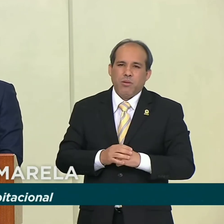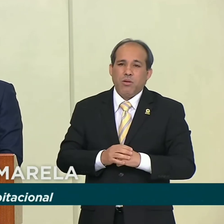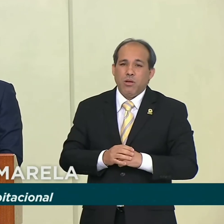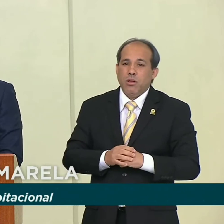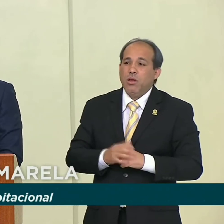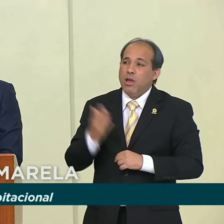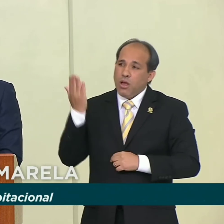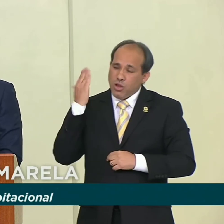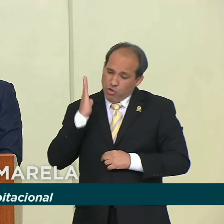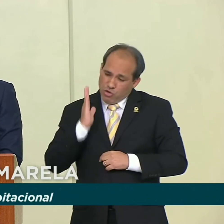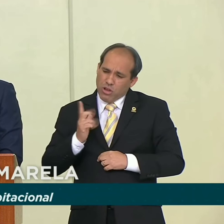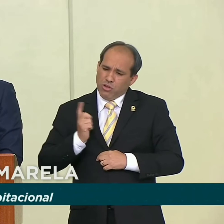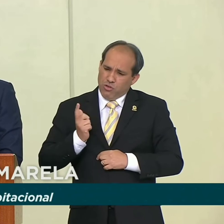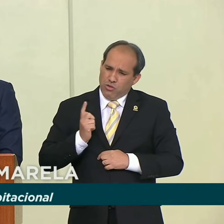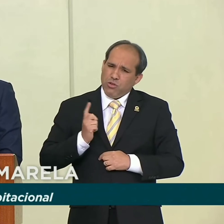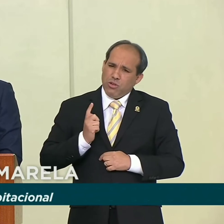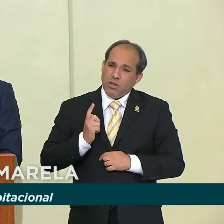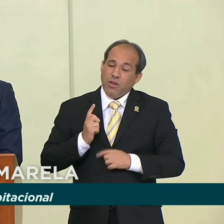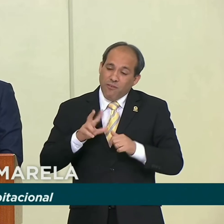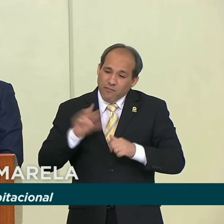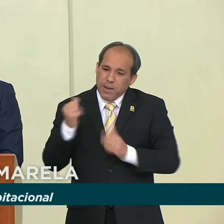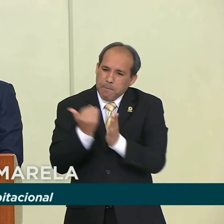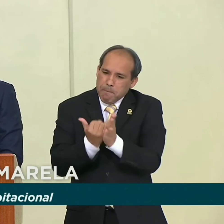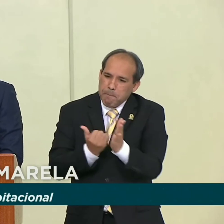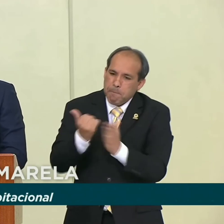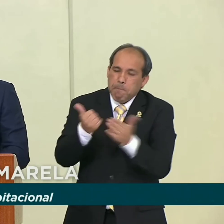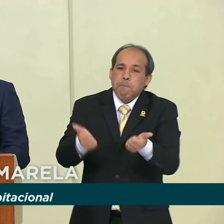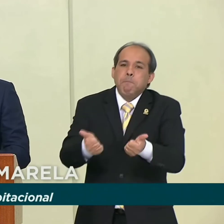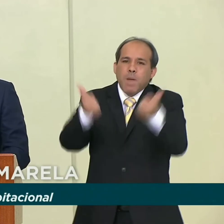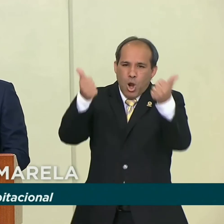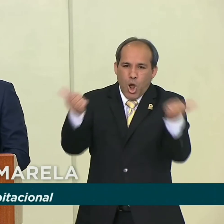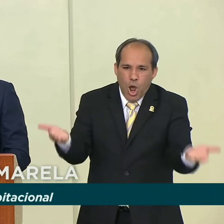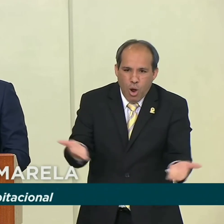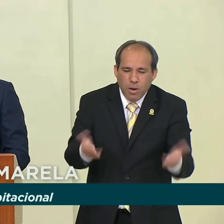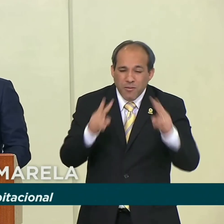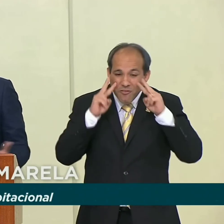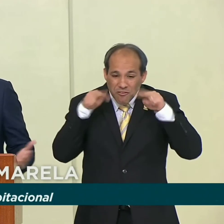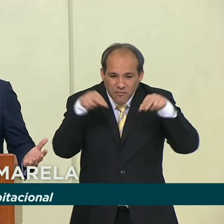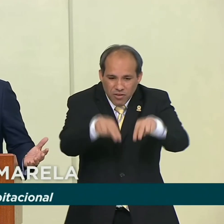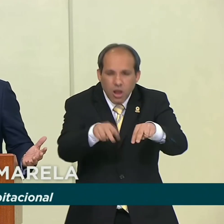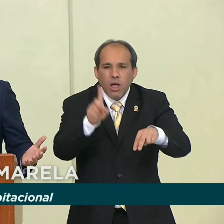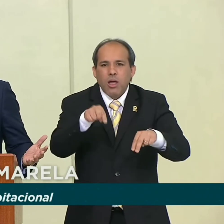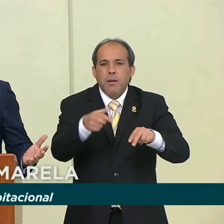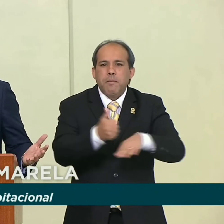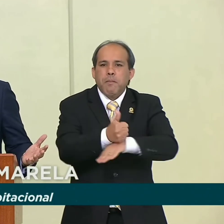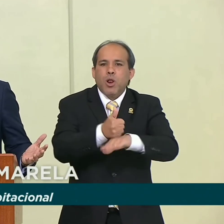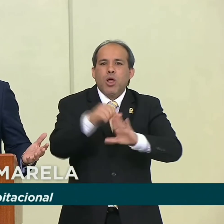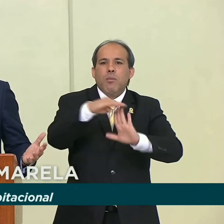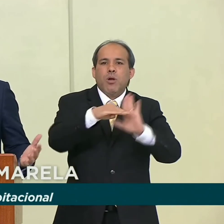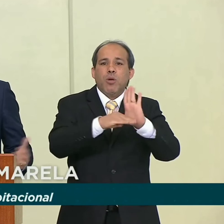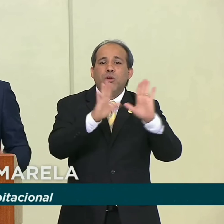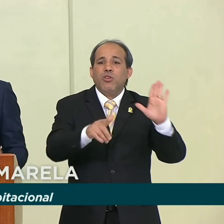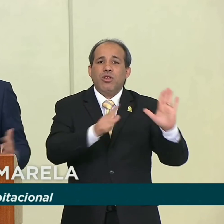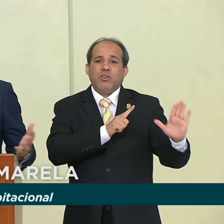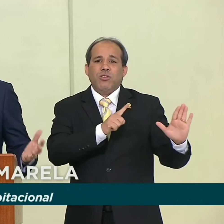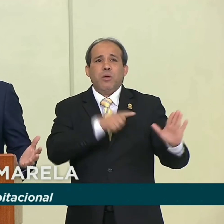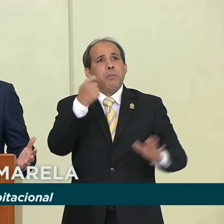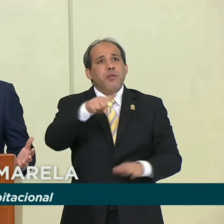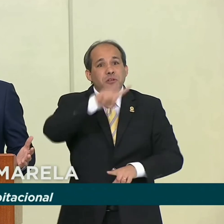daquilo que já existe e algo fundamental nesse governo é melhorar programas que já existe